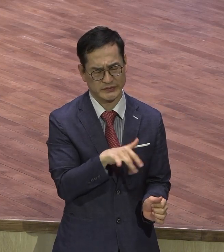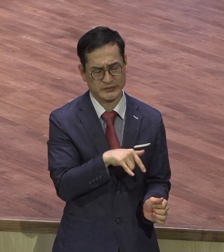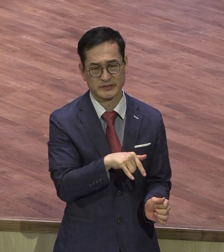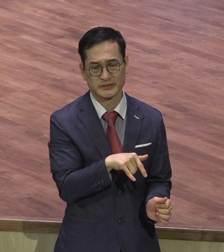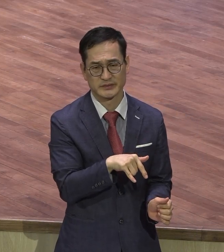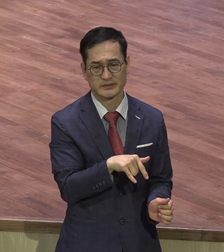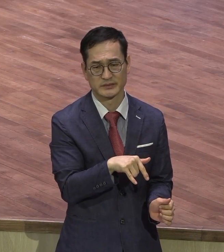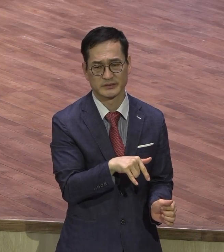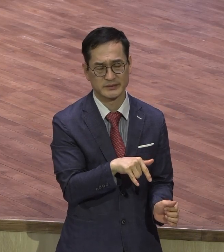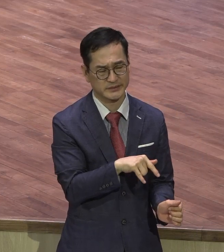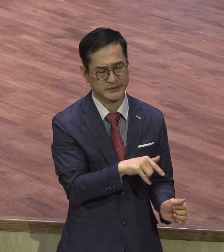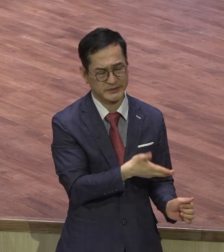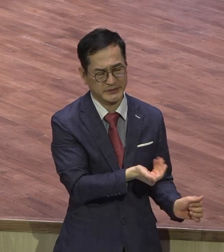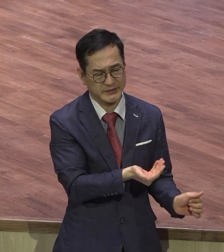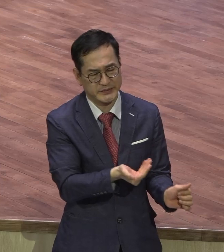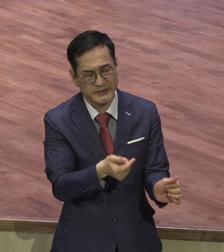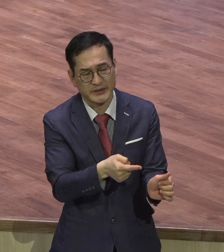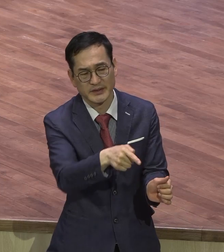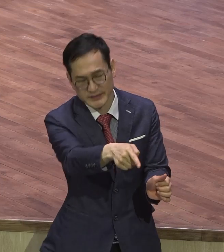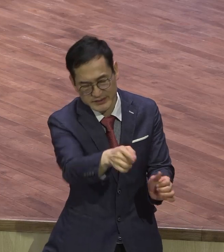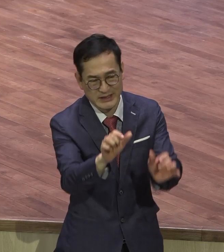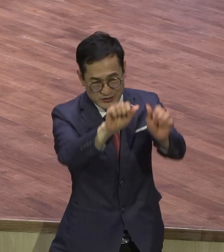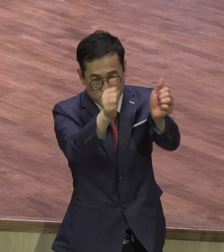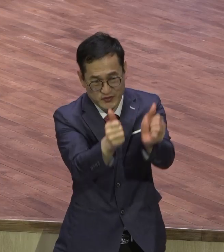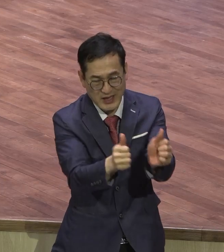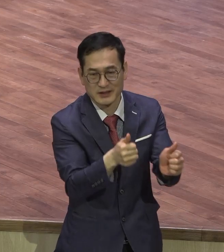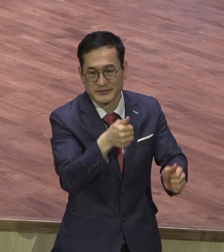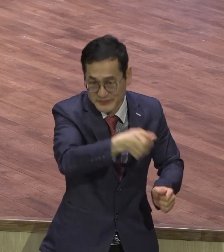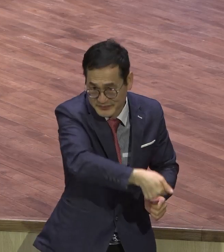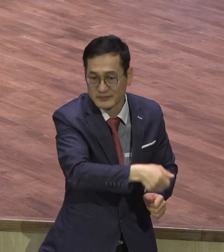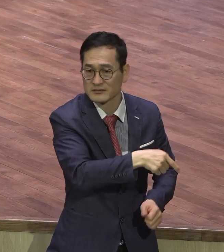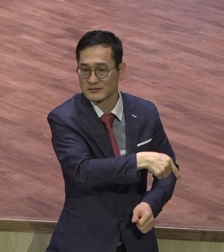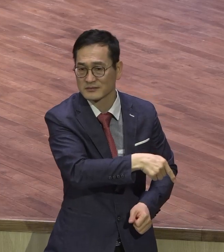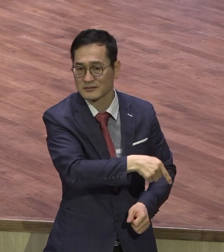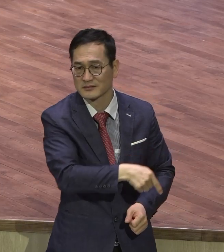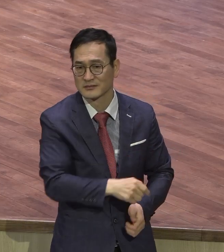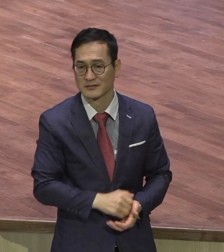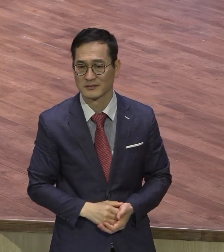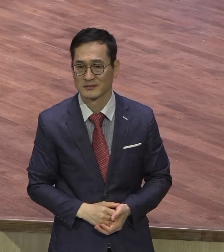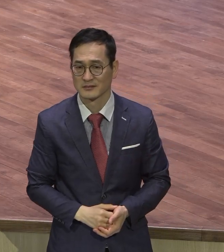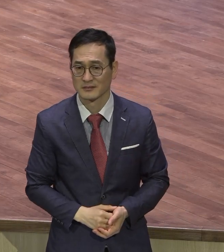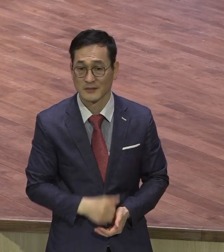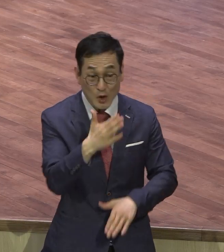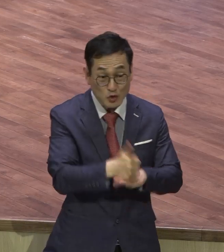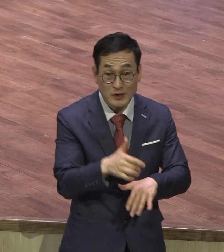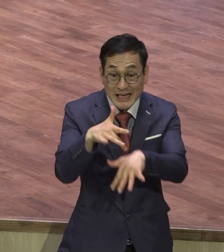만들어가지고. 인간을 어떻게 죽이고 멸망시키고 사단에게 복달라고 빌어봤자